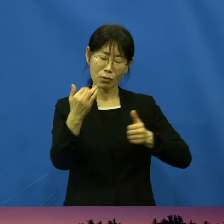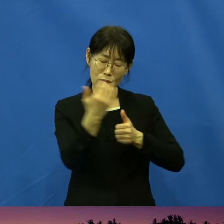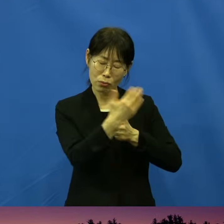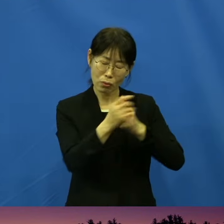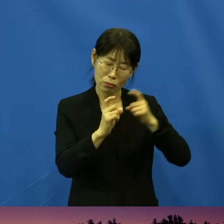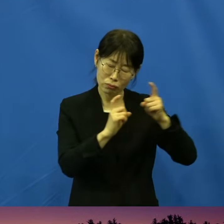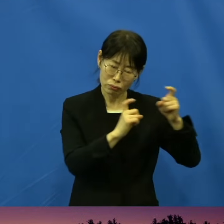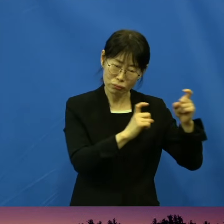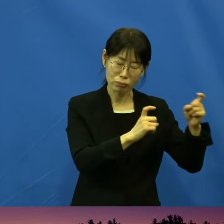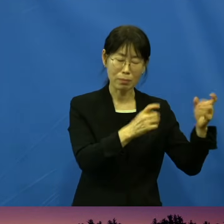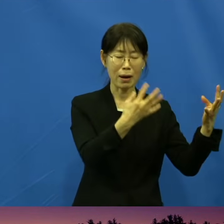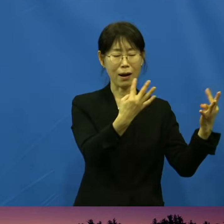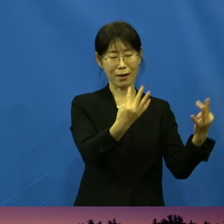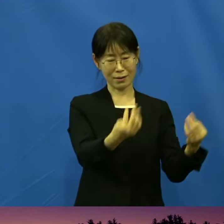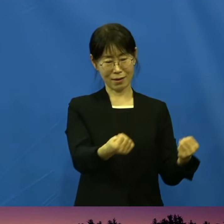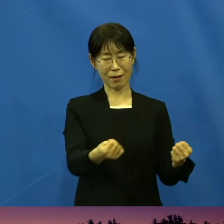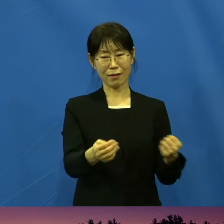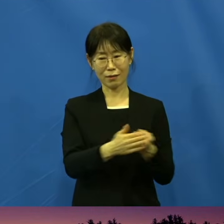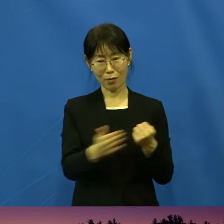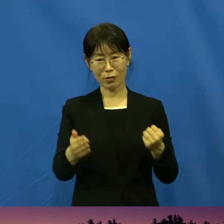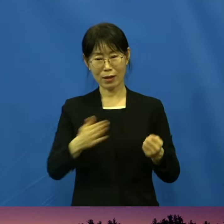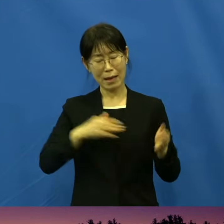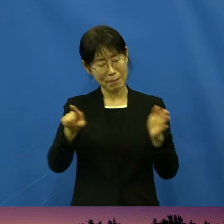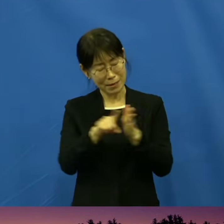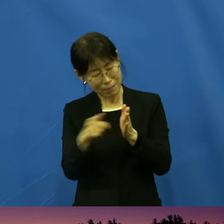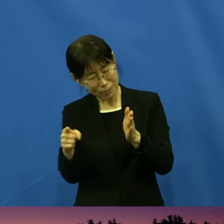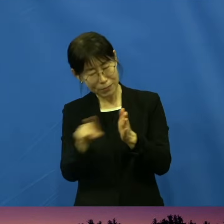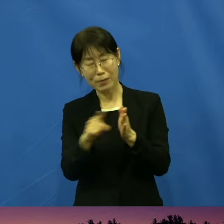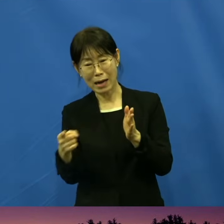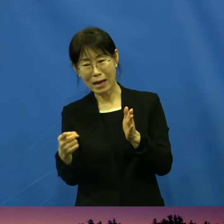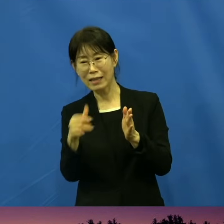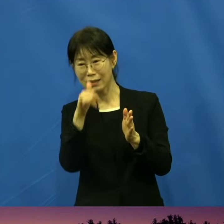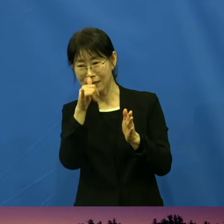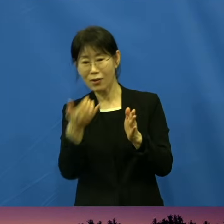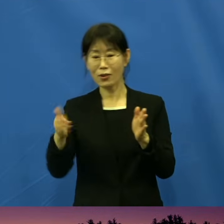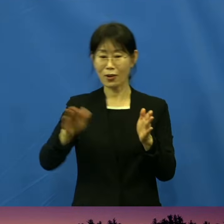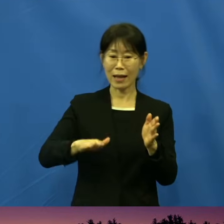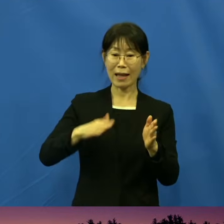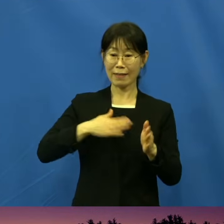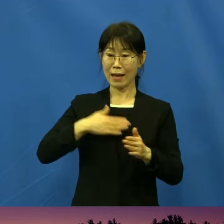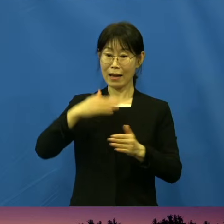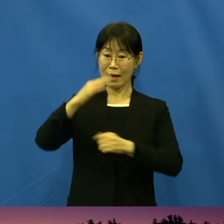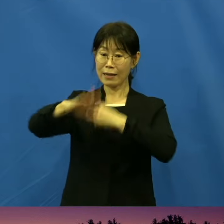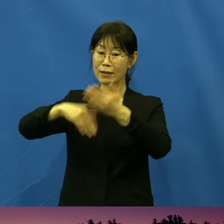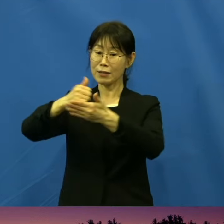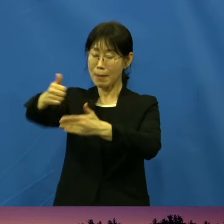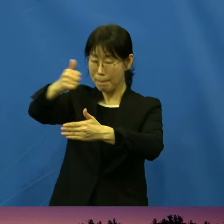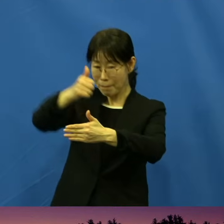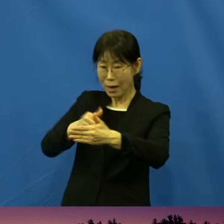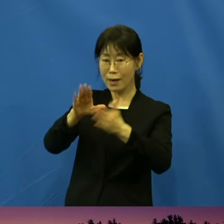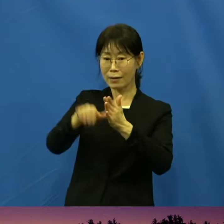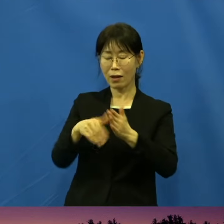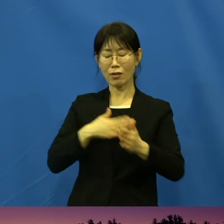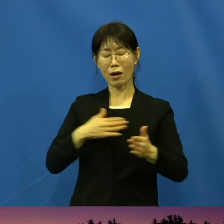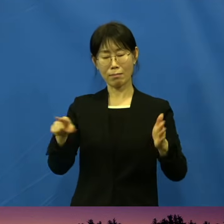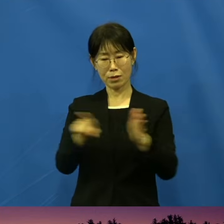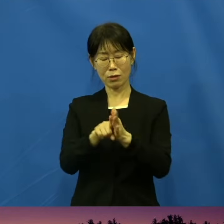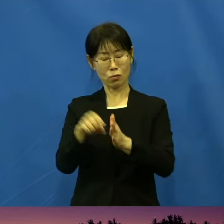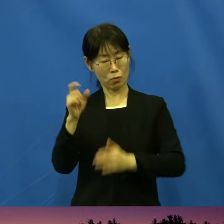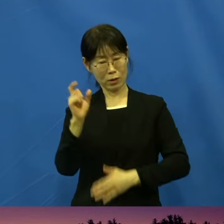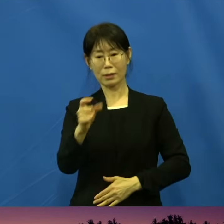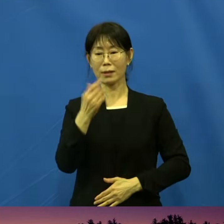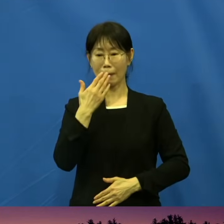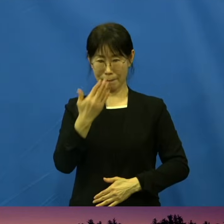안에 계신 성령을 의지하면 승리할 수가 있습니다. 그리스도 안에 있는 삶은 전혀 다른 삶이에요.